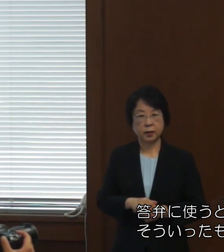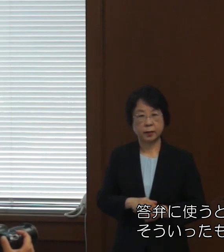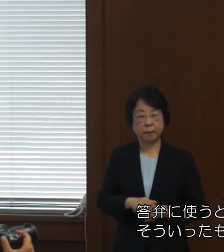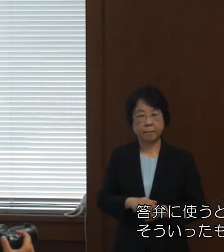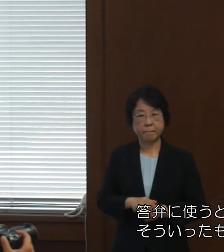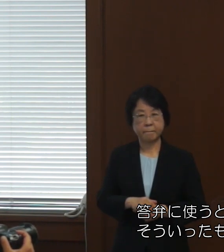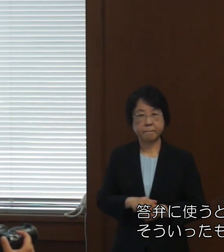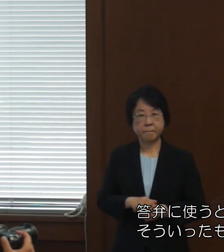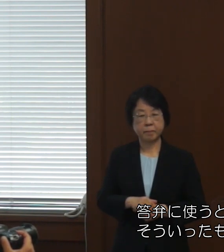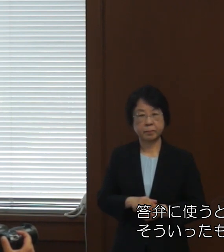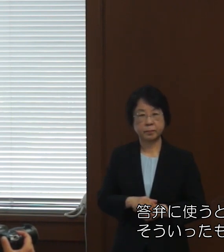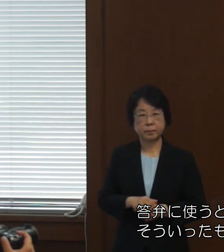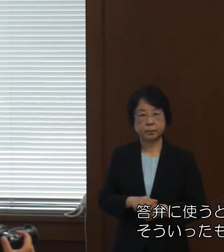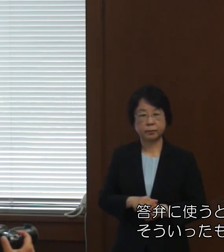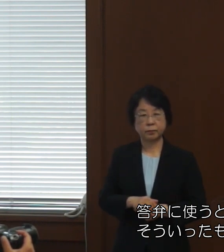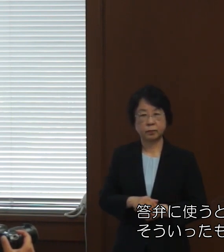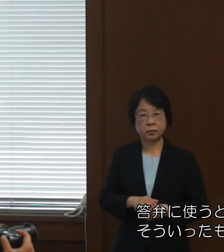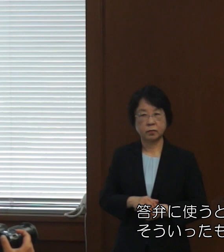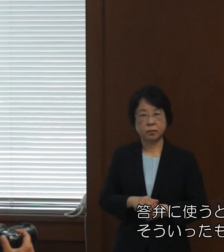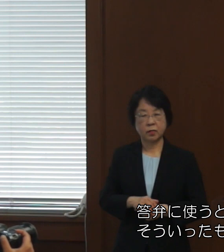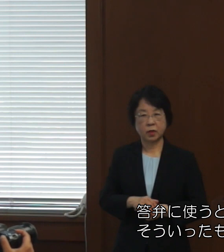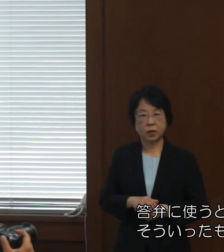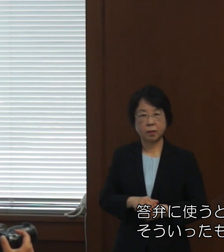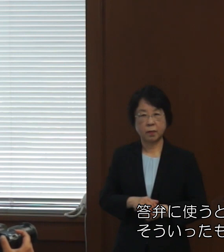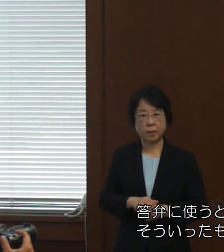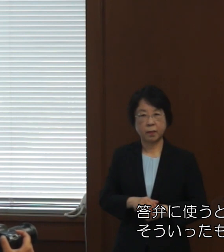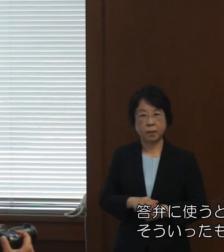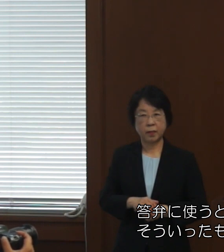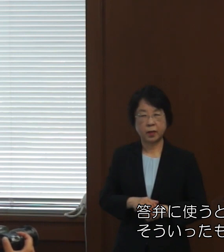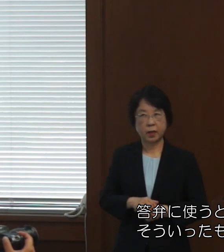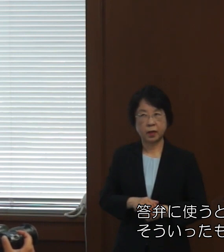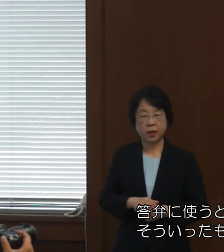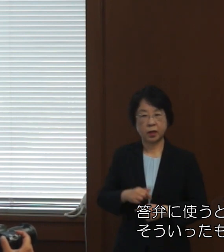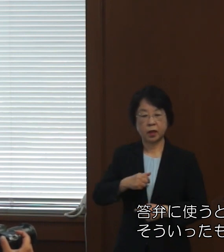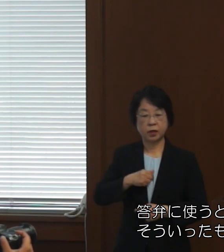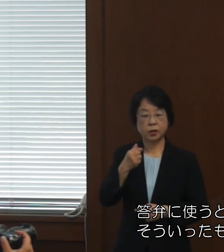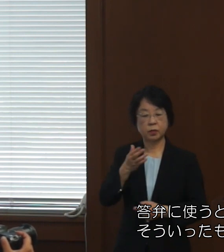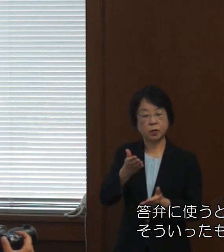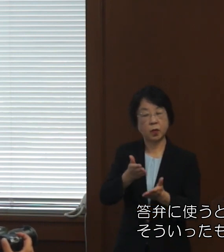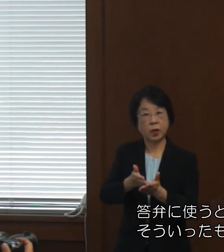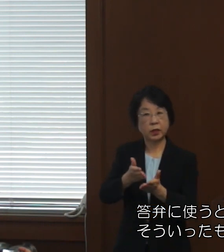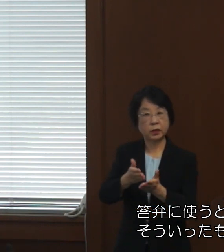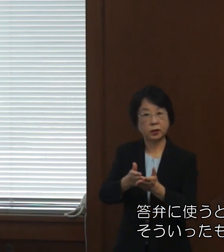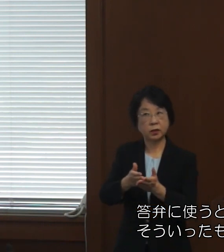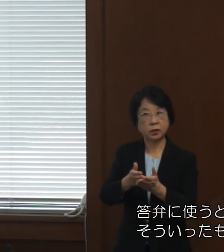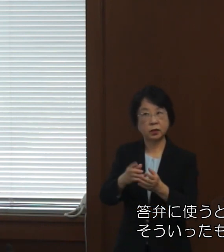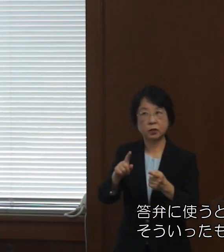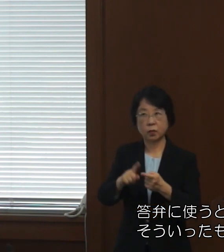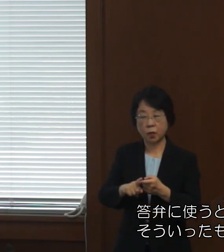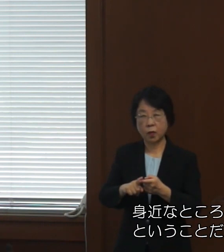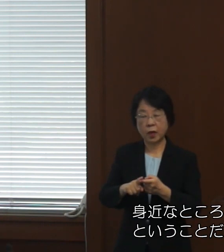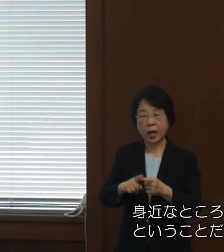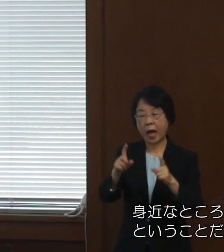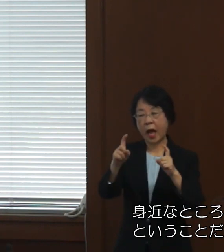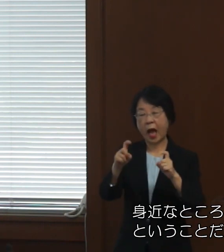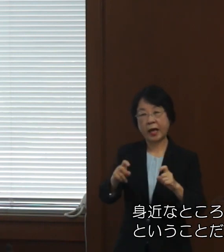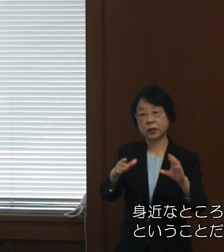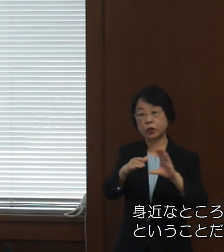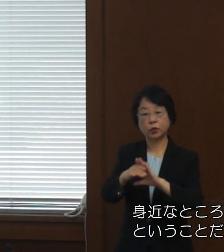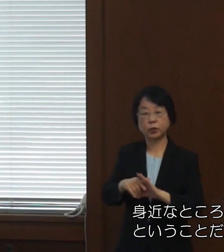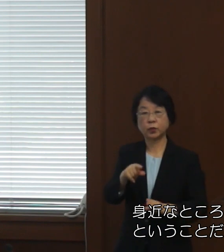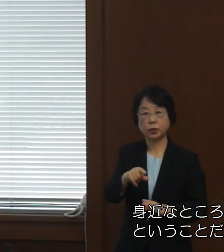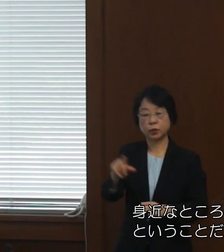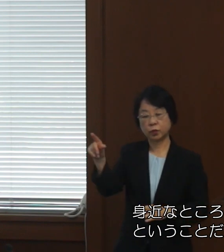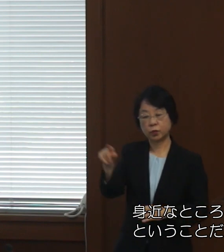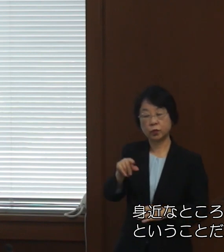そういった挨拶文が挨拶文とかですねそういったものに活用という身近な